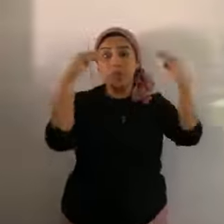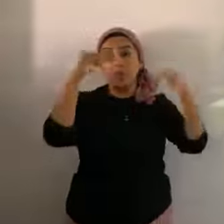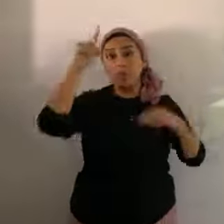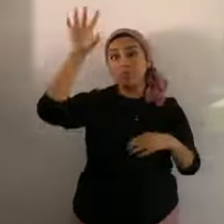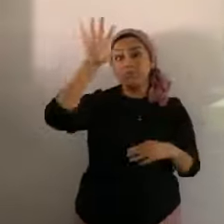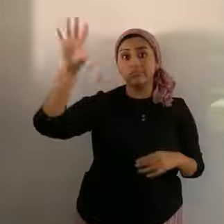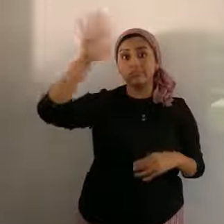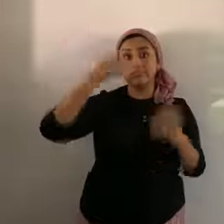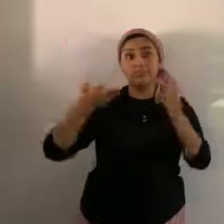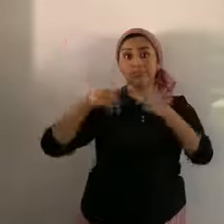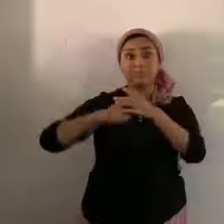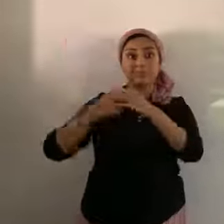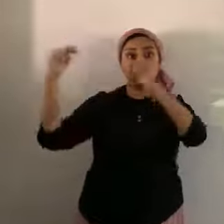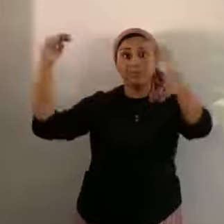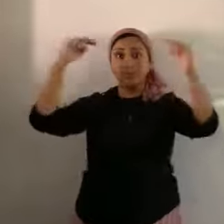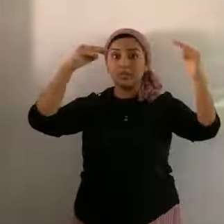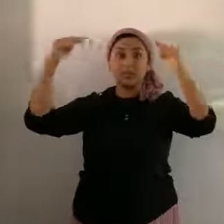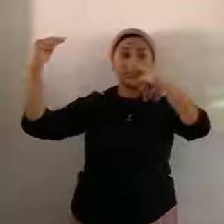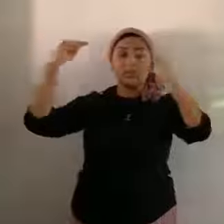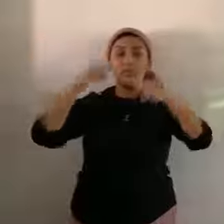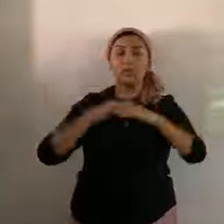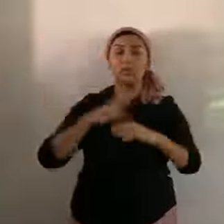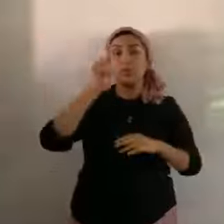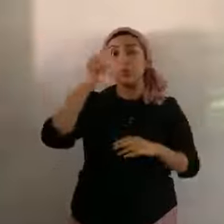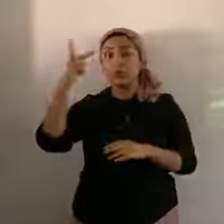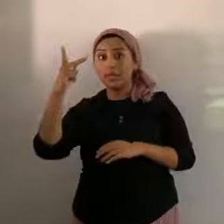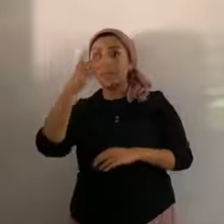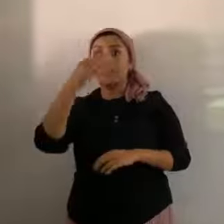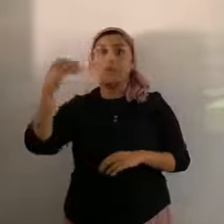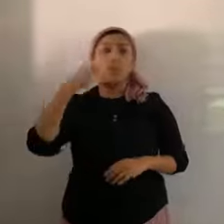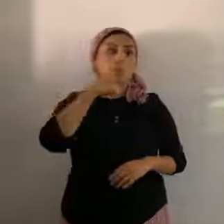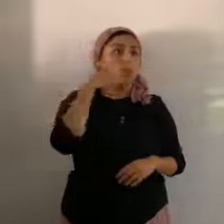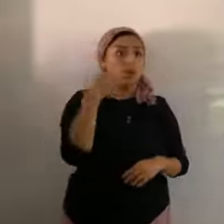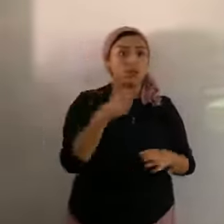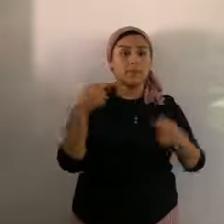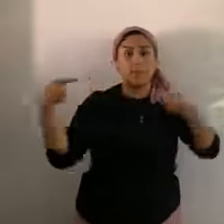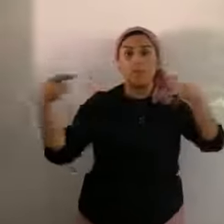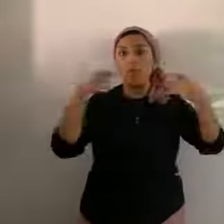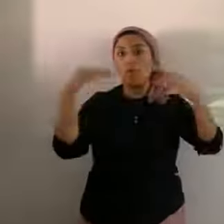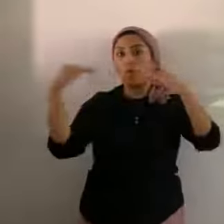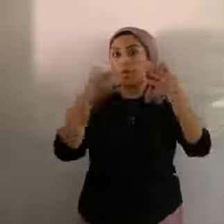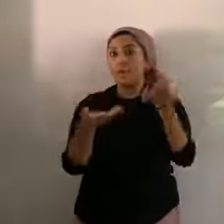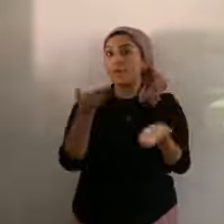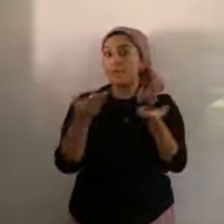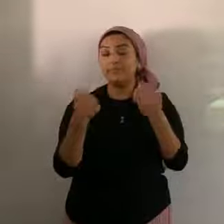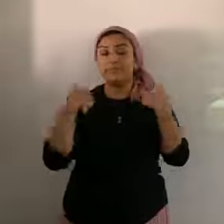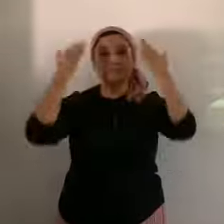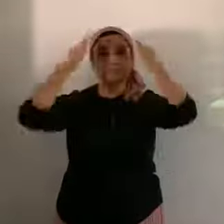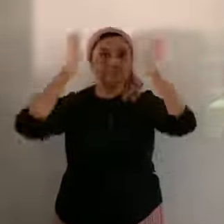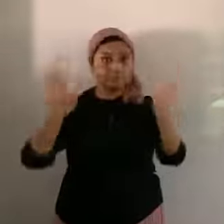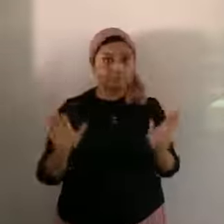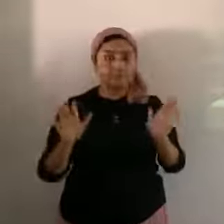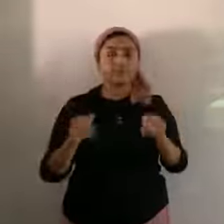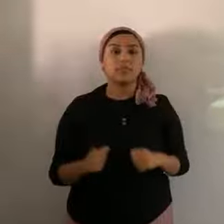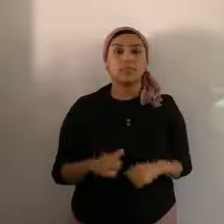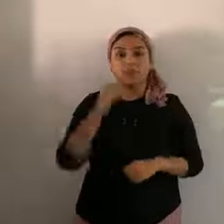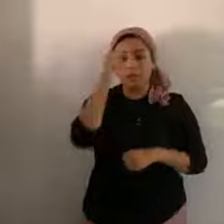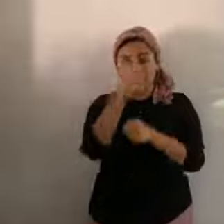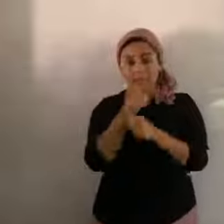perdón, entre el Reino Unido y Rusia. Ya empezó la tensión. Entonces, amados